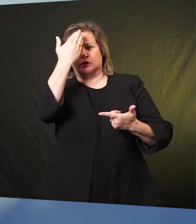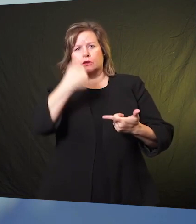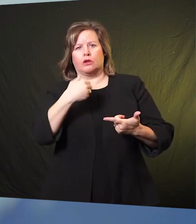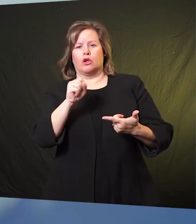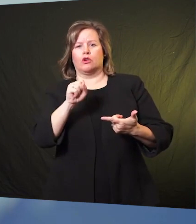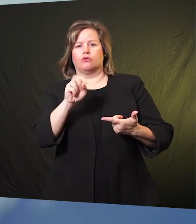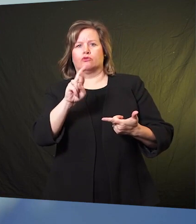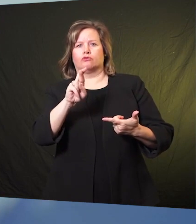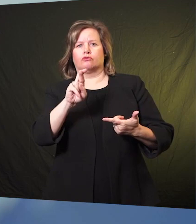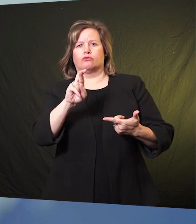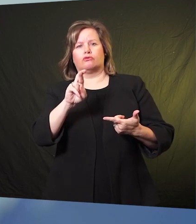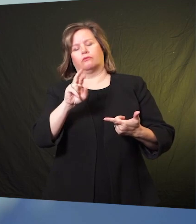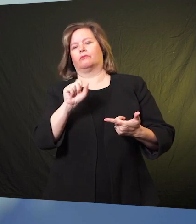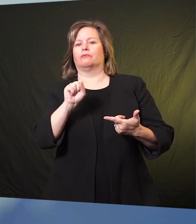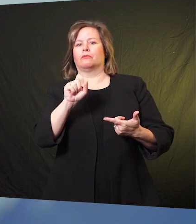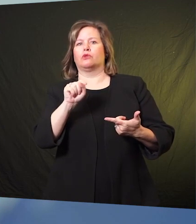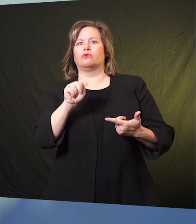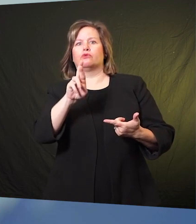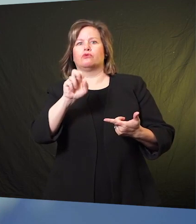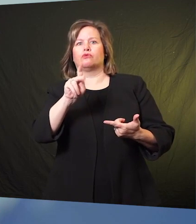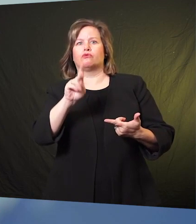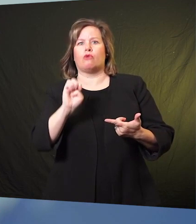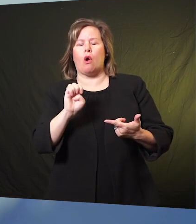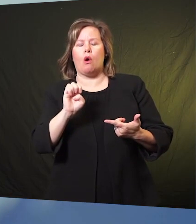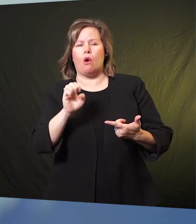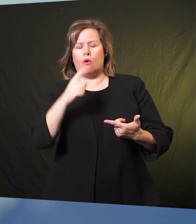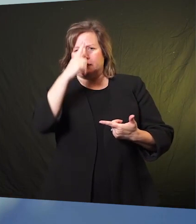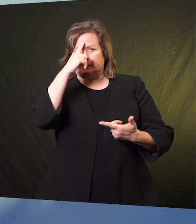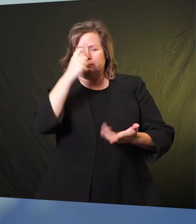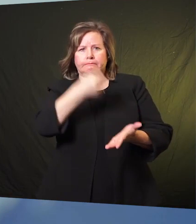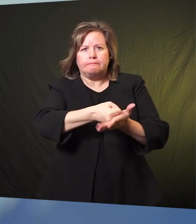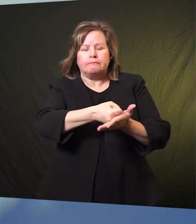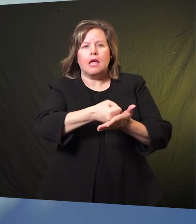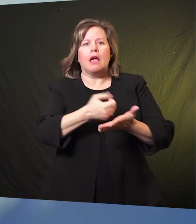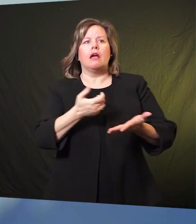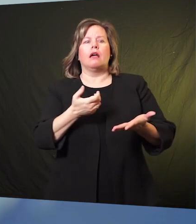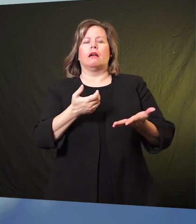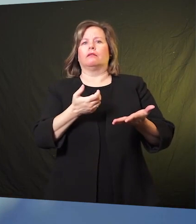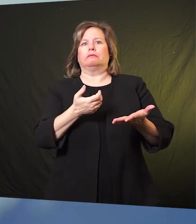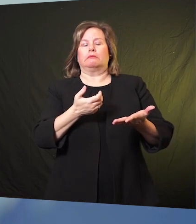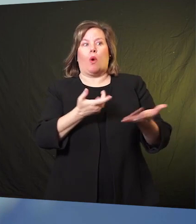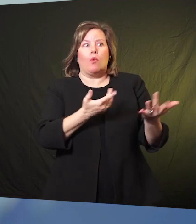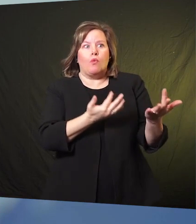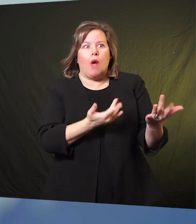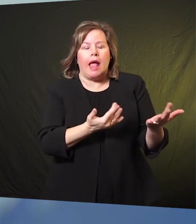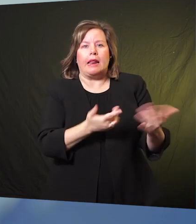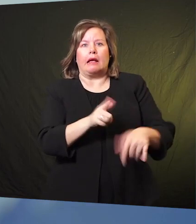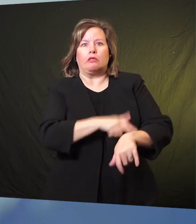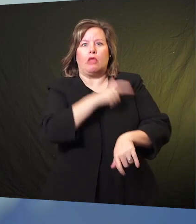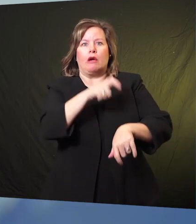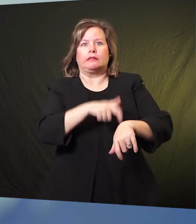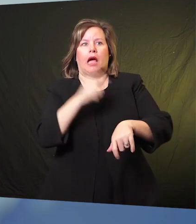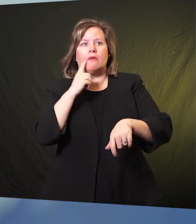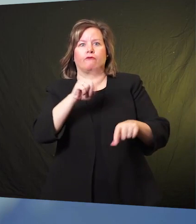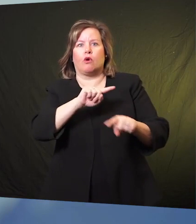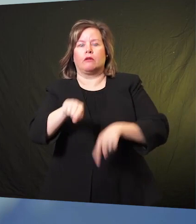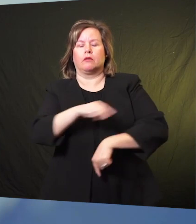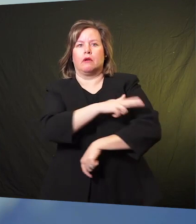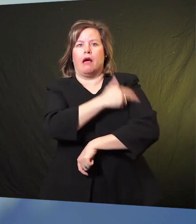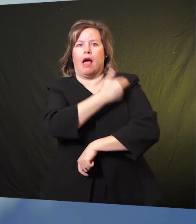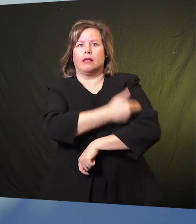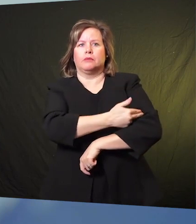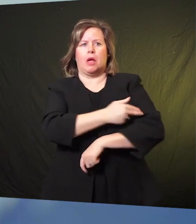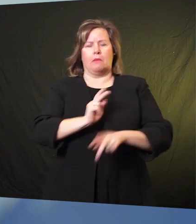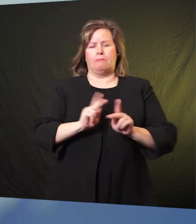gente está preocupada por la sala de emergencias y está llena de personas con un coronavirus y eso simplemente no es el caso nuestros departamentos